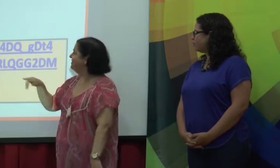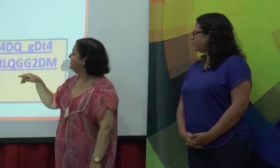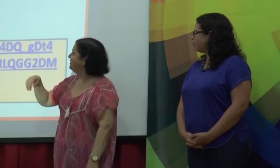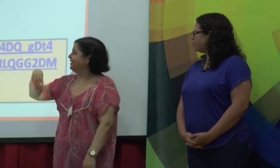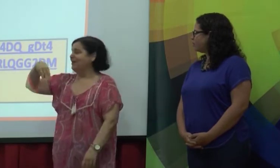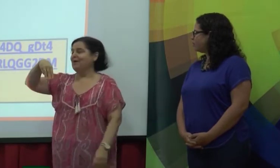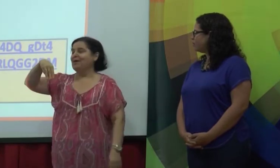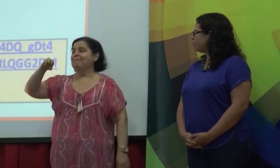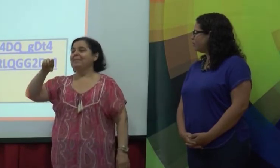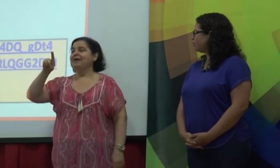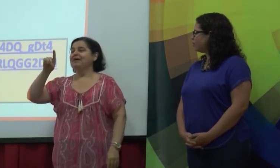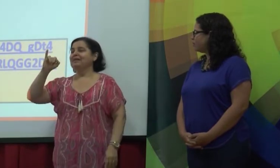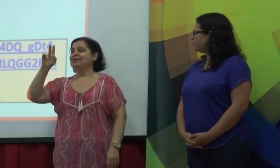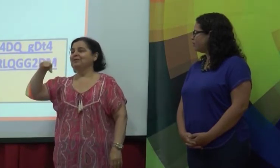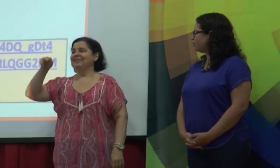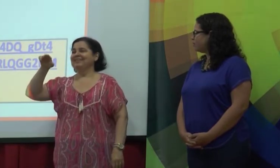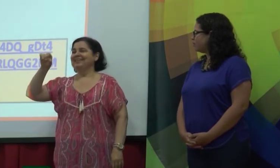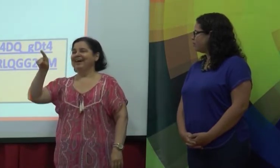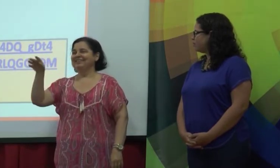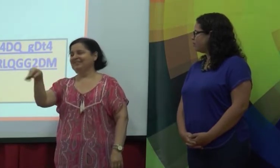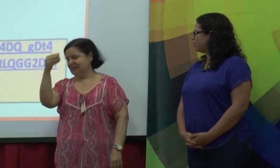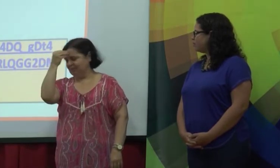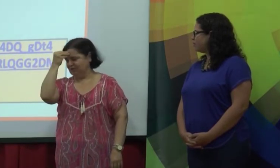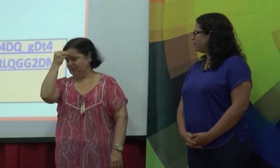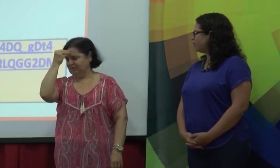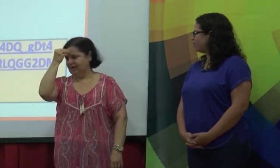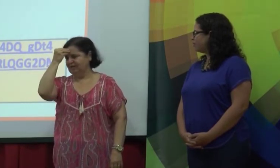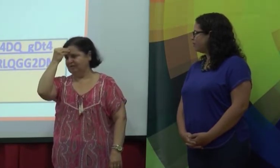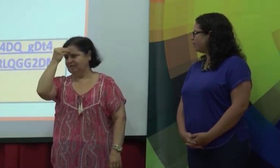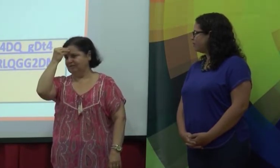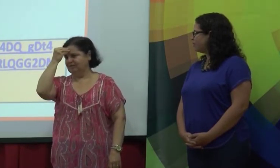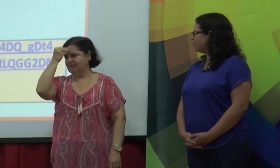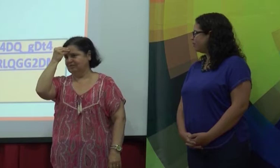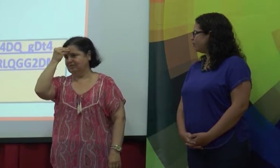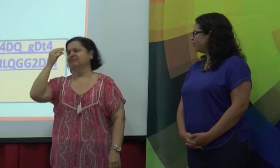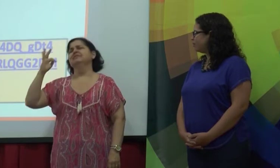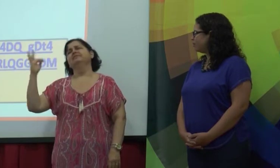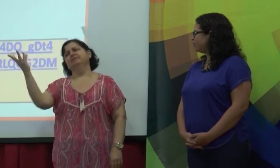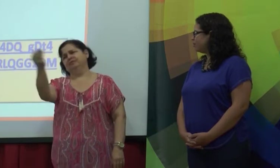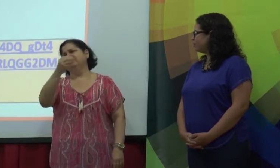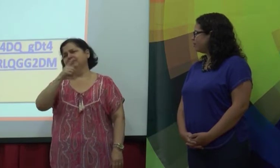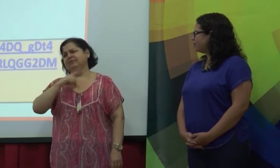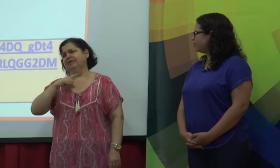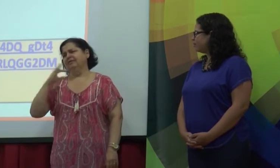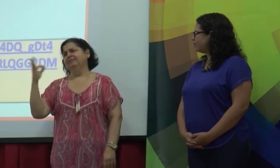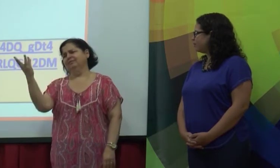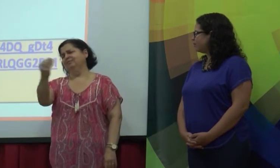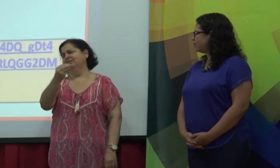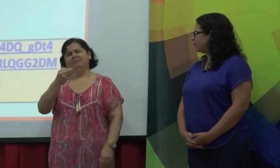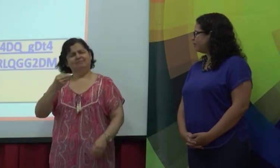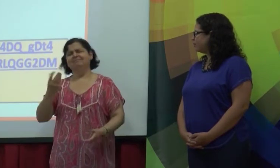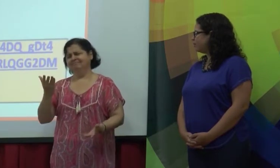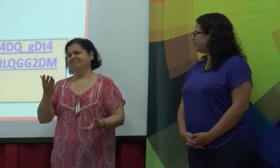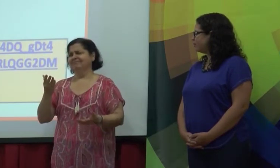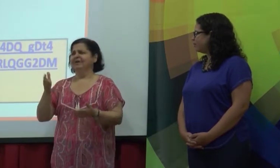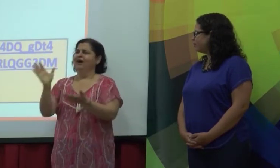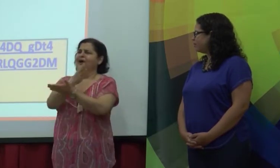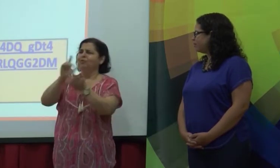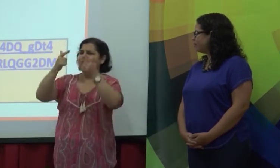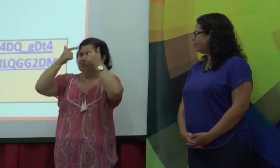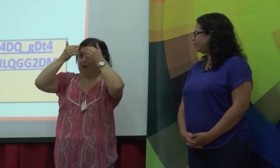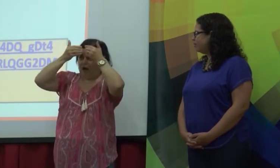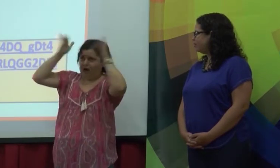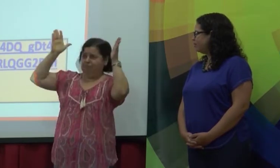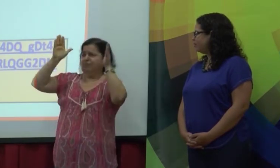Faltou ele a palavra mediunidade. Mediunidade, o sinal é desta forma. Né?